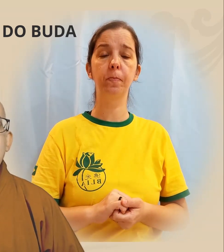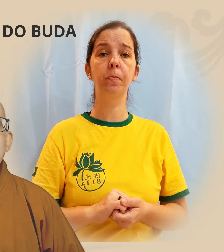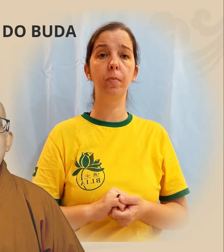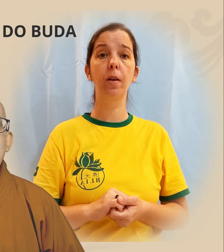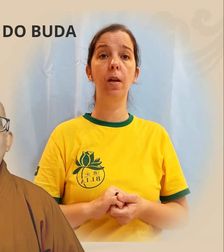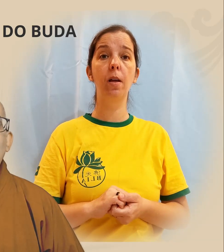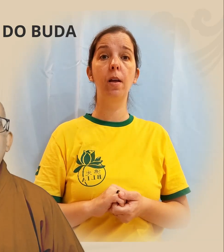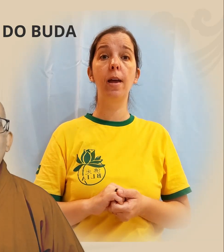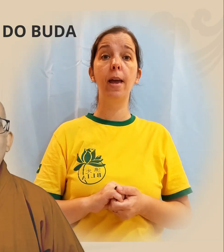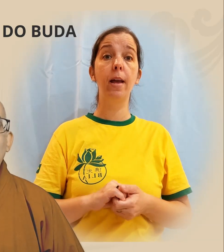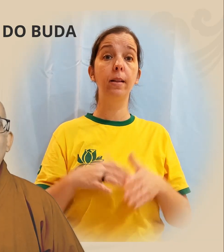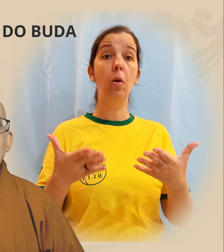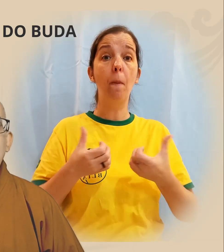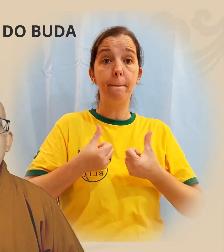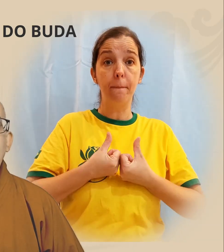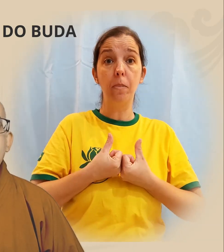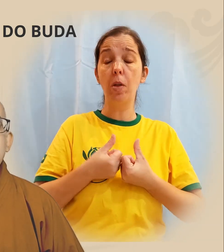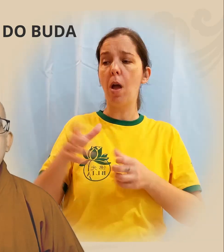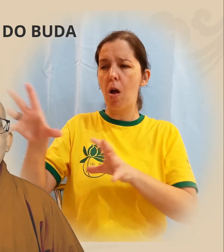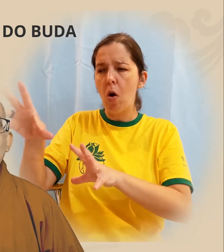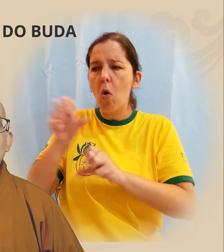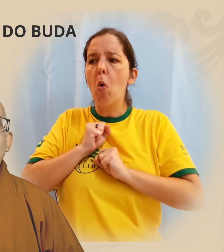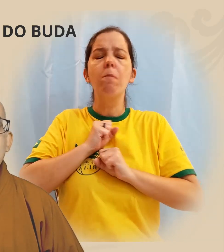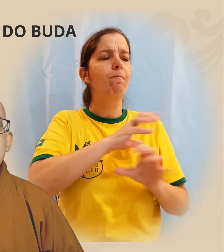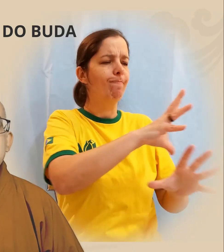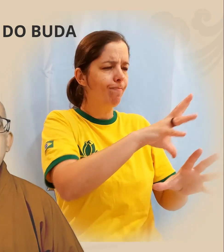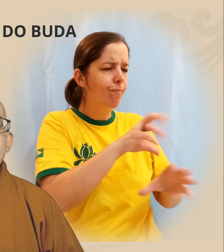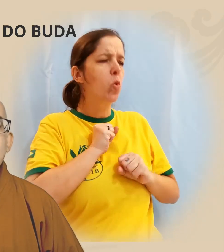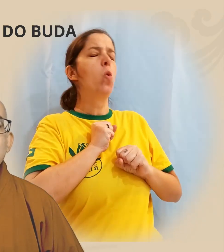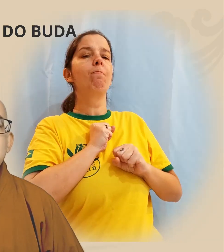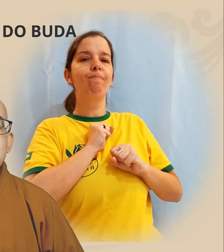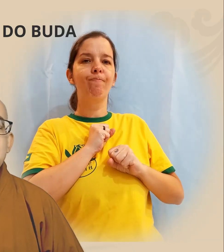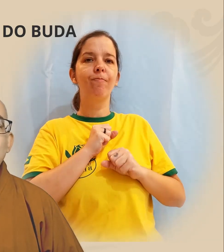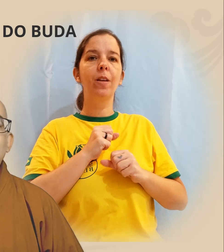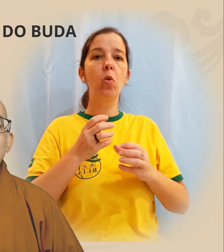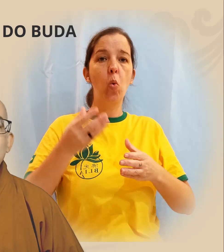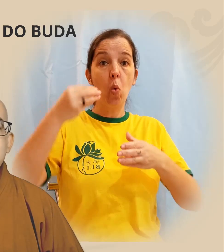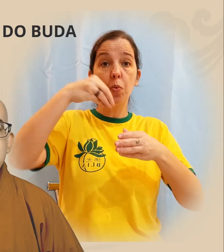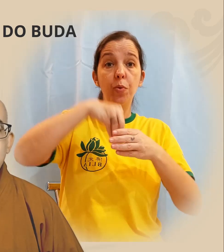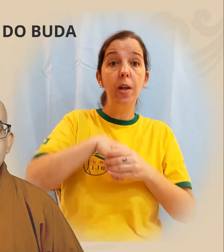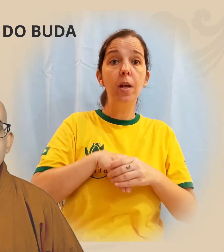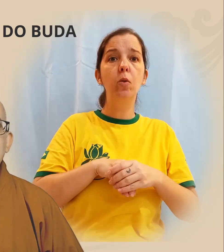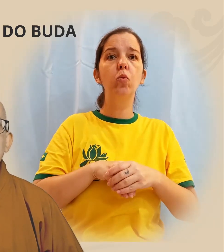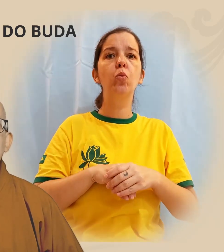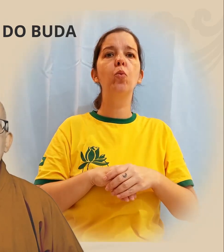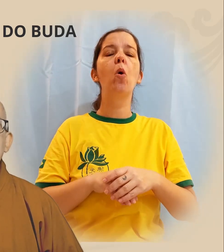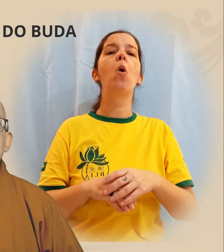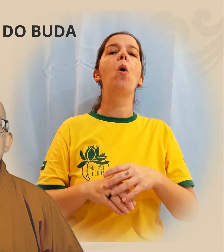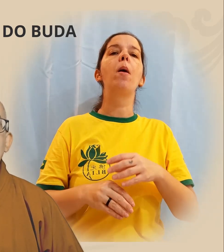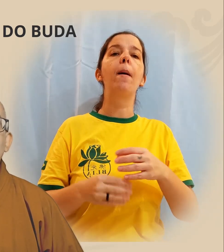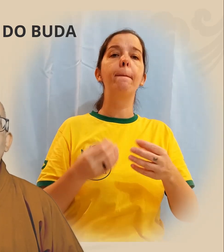ele incorporou o que aprendeu com eles na meditação budista, que